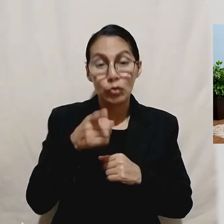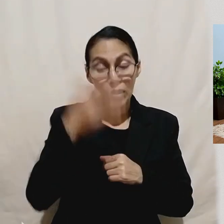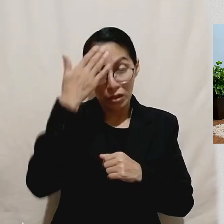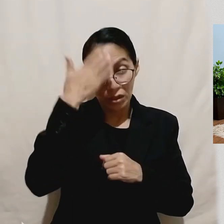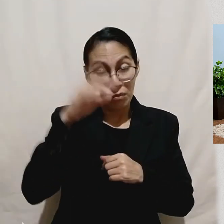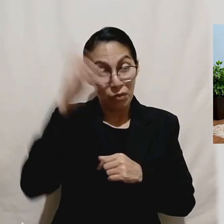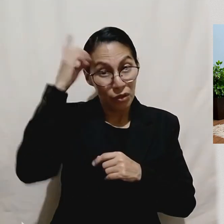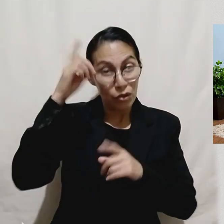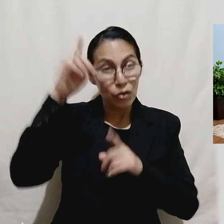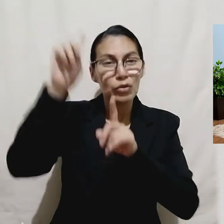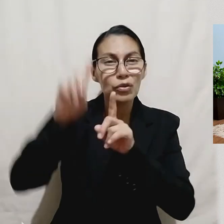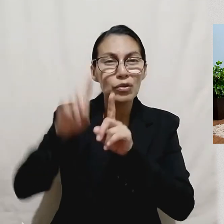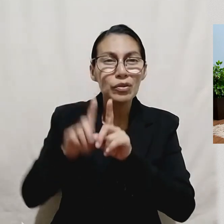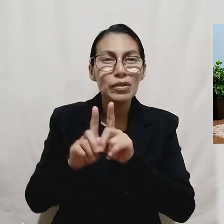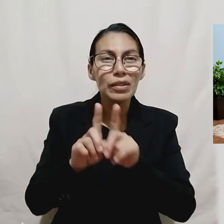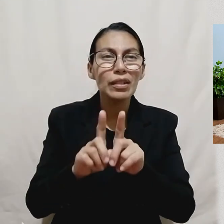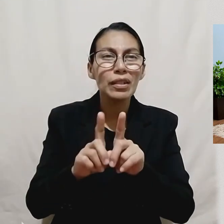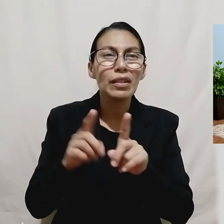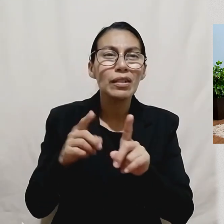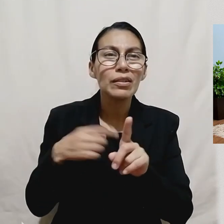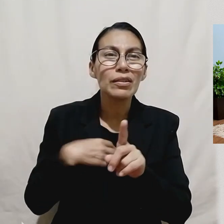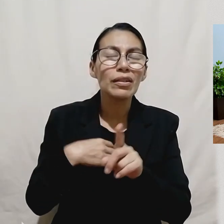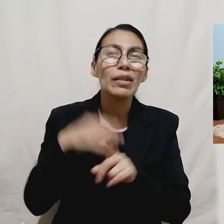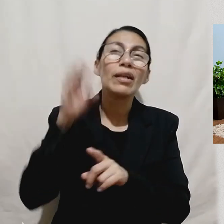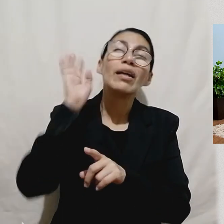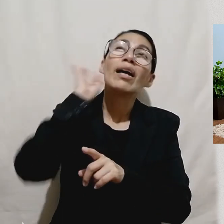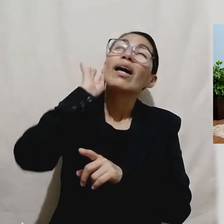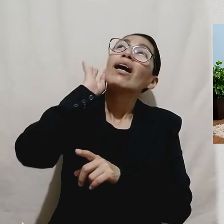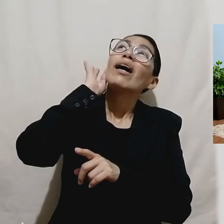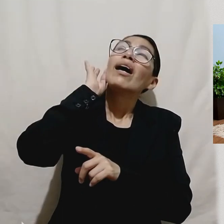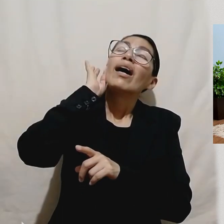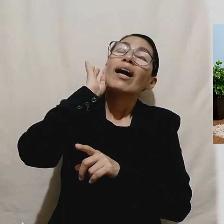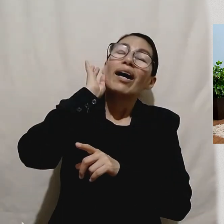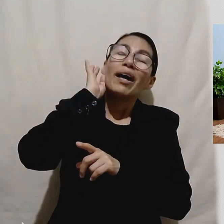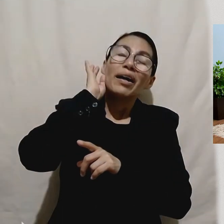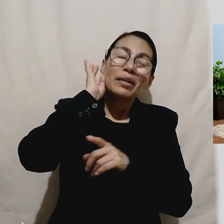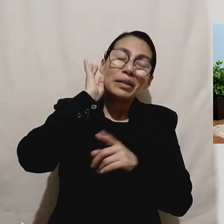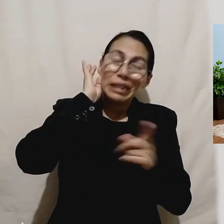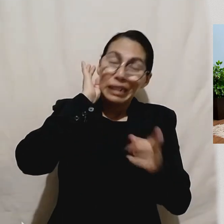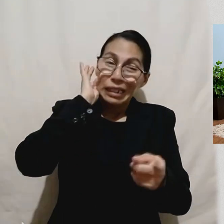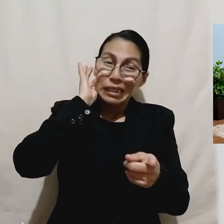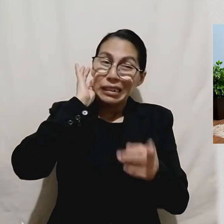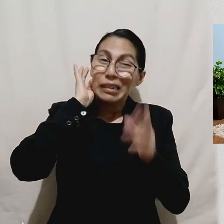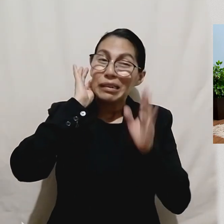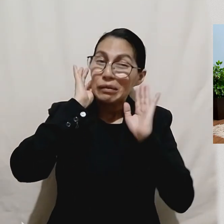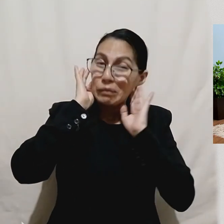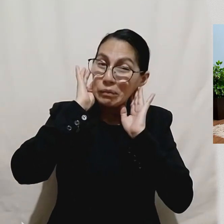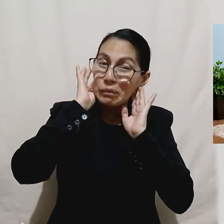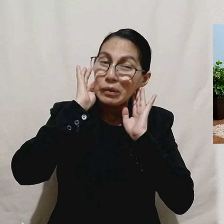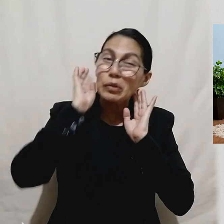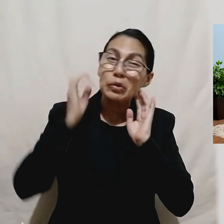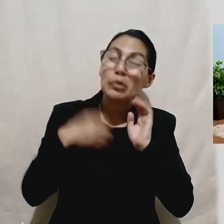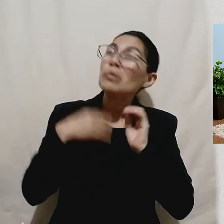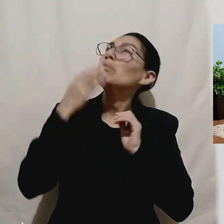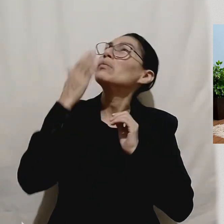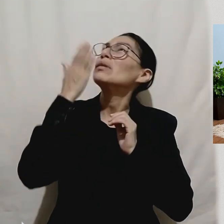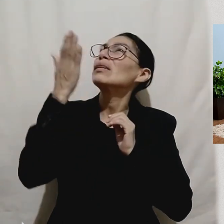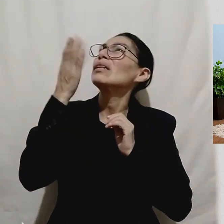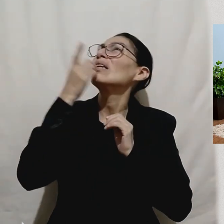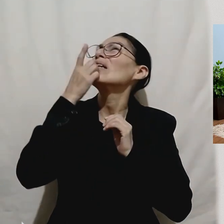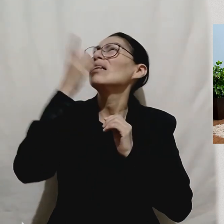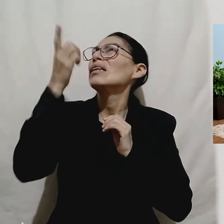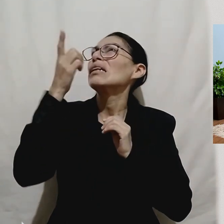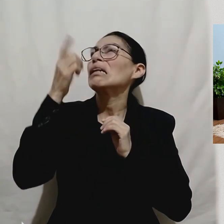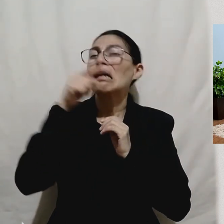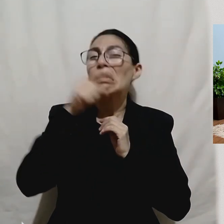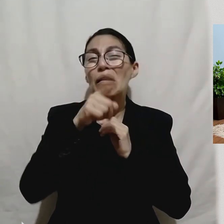que pues Dios está con ustedes está estaba escuchando literalmente todo lo que le está pidiendo a Dios me lo estaba diciendo a través este de esta señora se